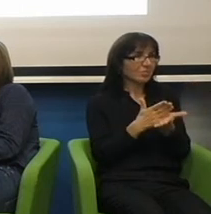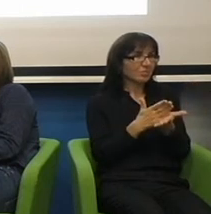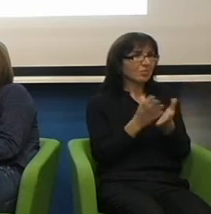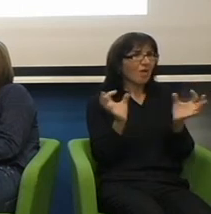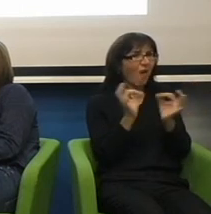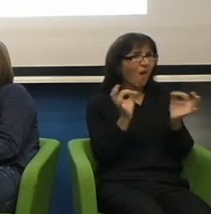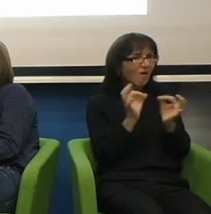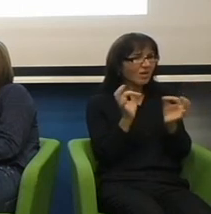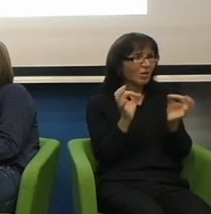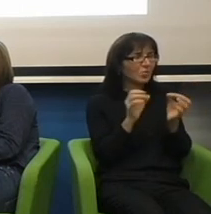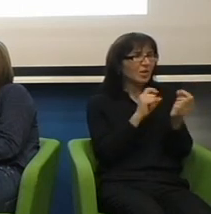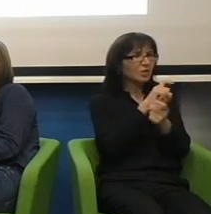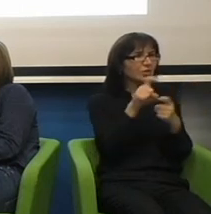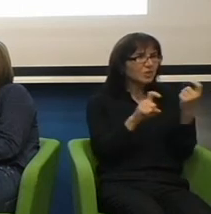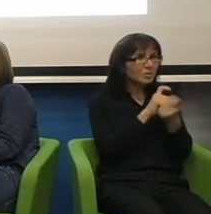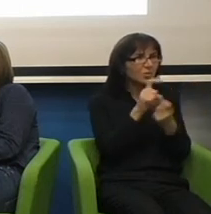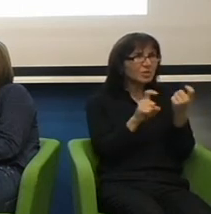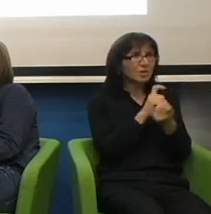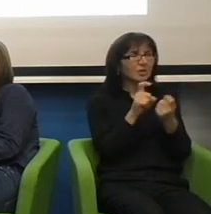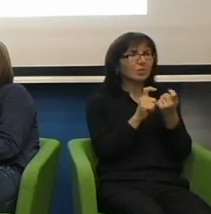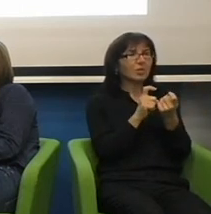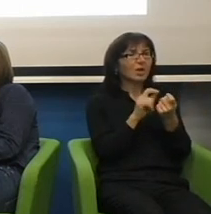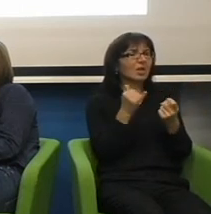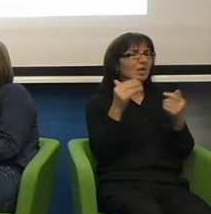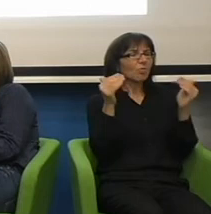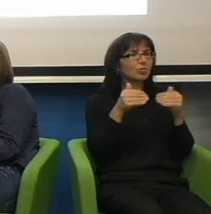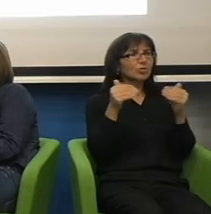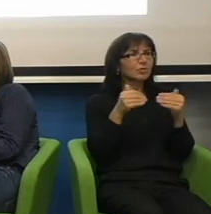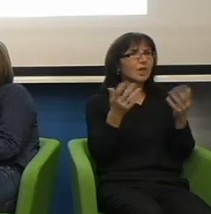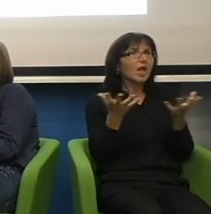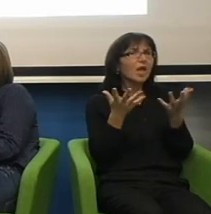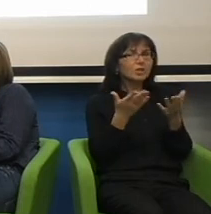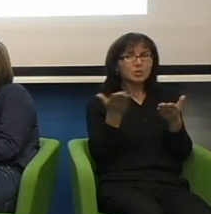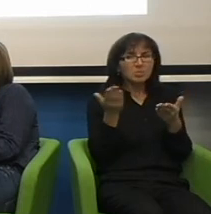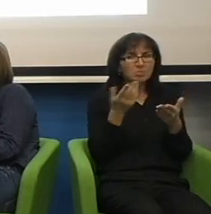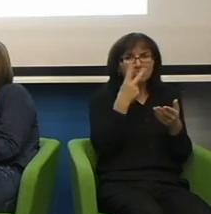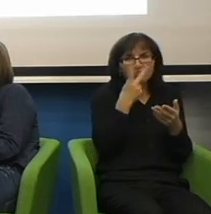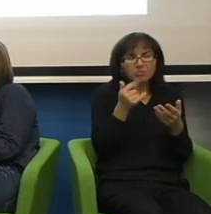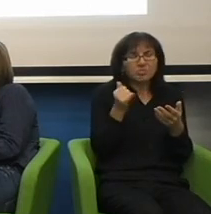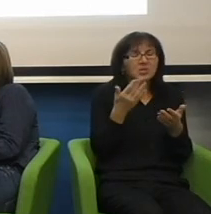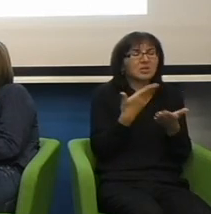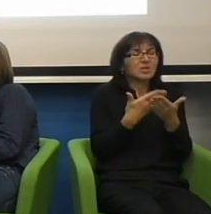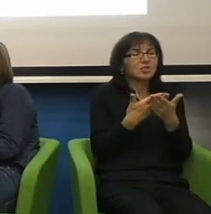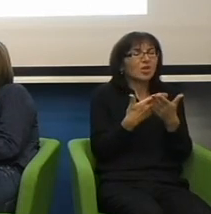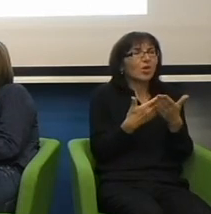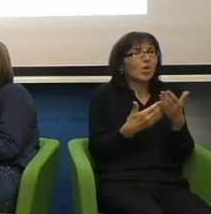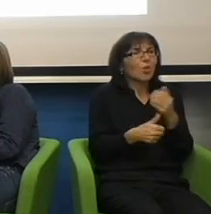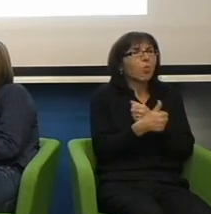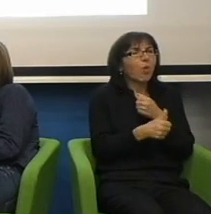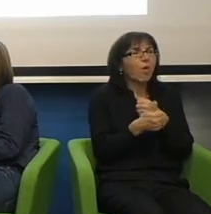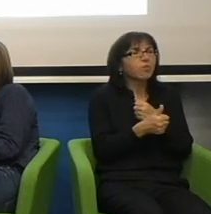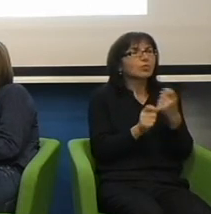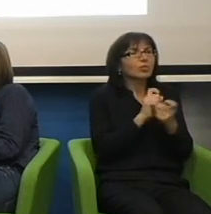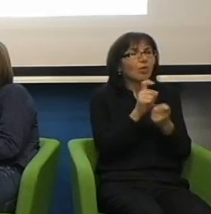się konfliktują, jak to w ogóle jest możliwe. Gdzie państwo widzicie źródło tego konfliktu? Na bo pewno, było.